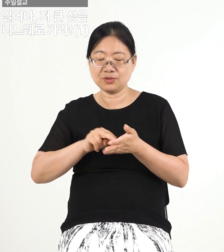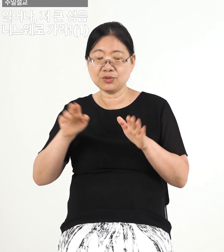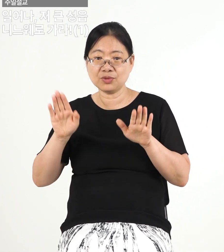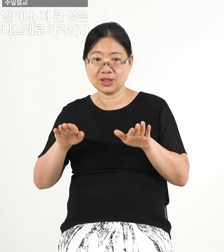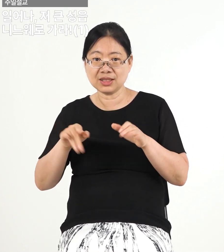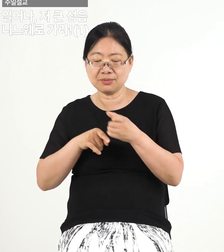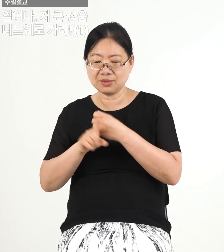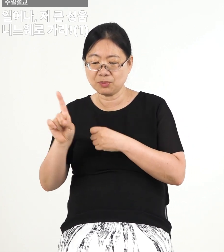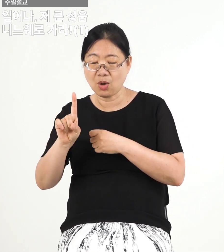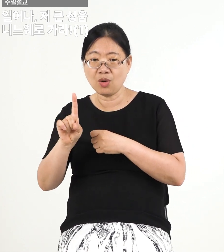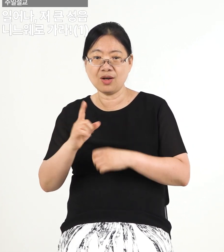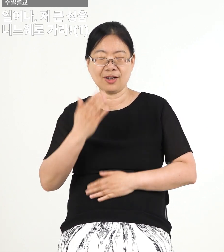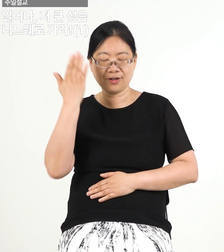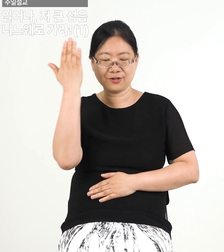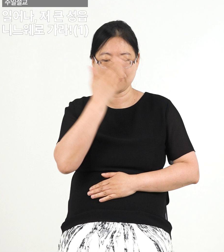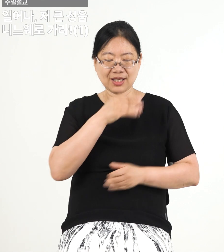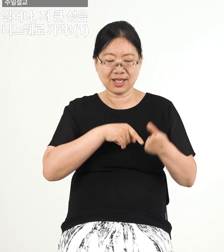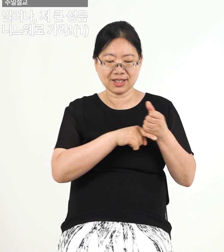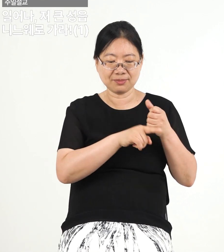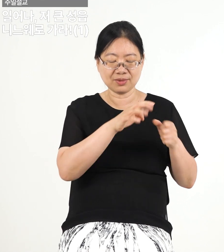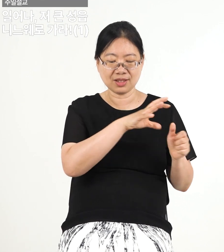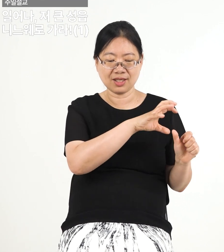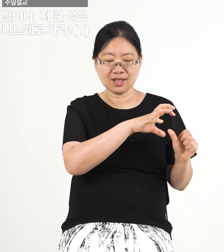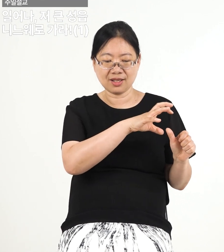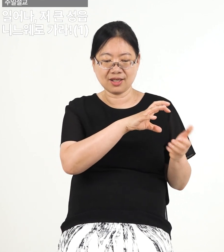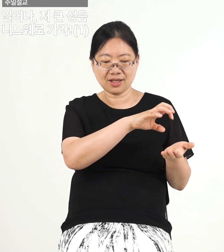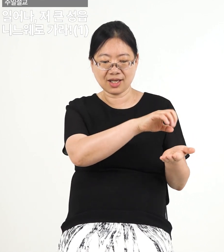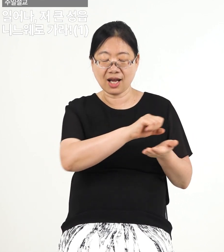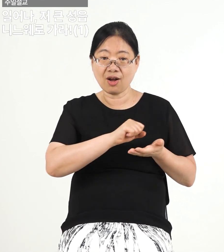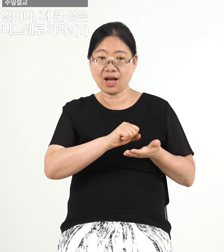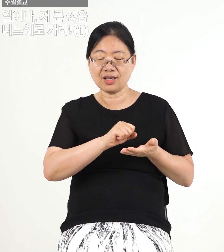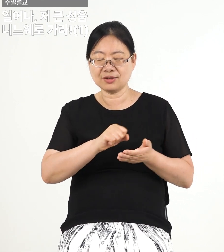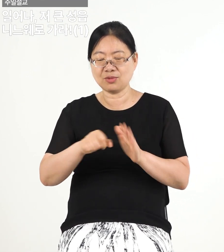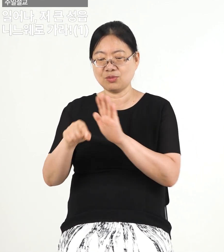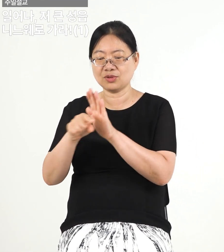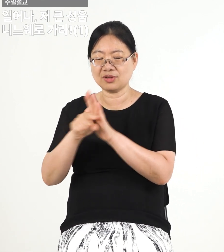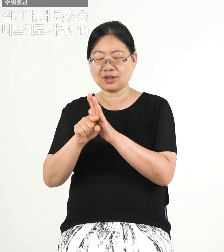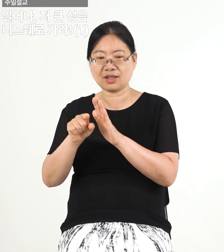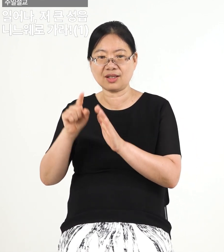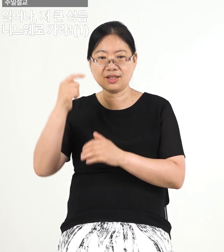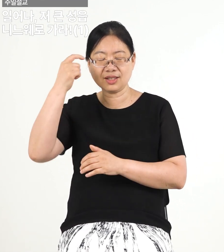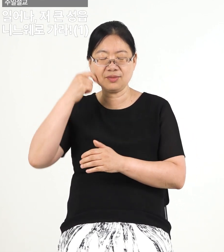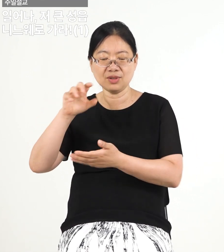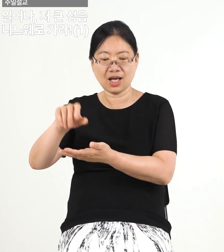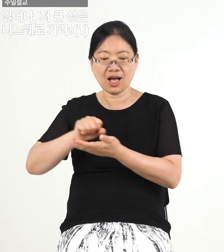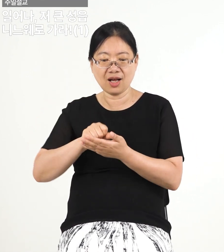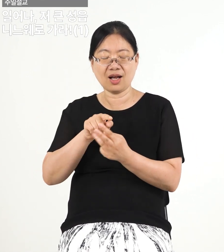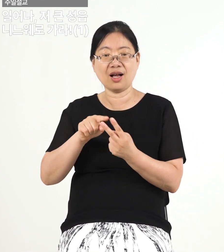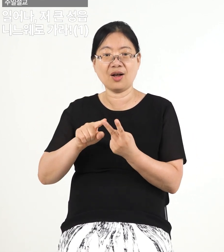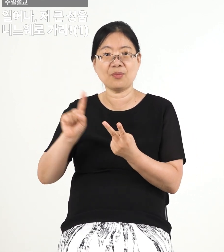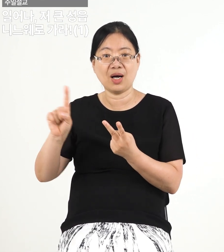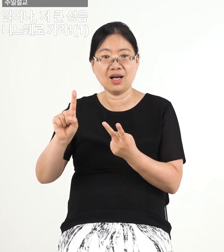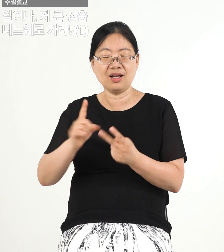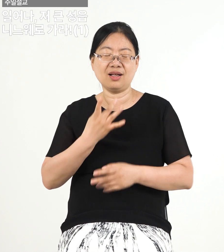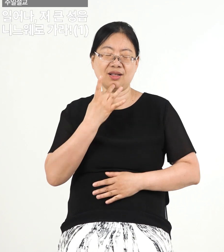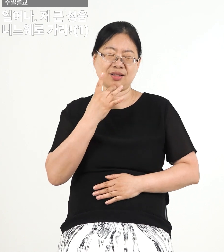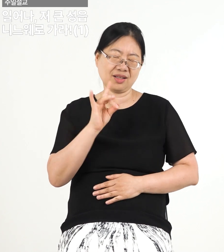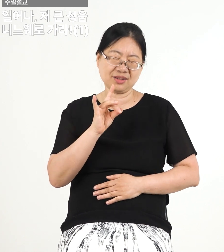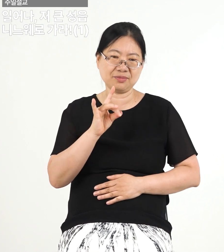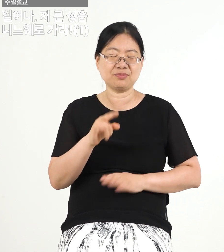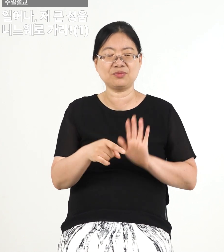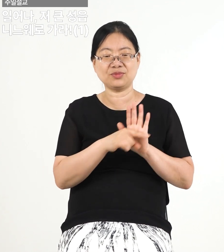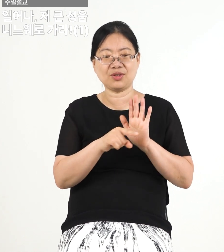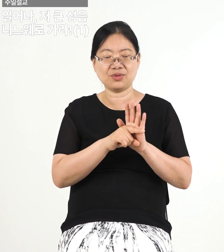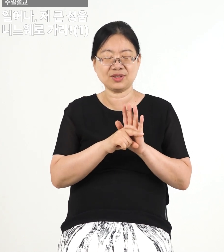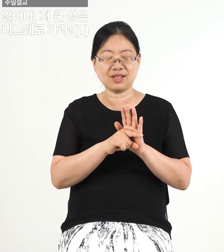순결한 이미지로 썼을까요? 부정적인 이미지로 썼을까요? 당연히 부정적인 이미지로